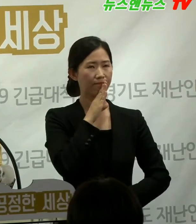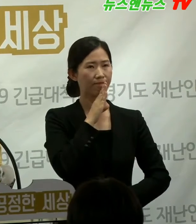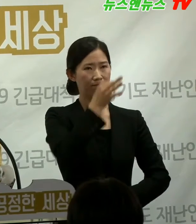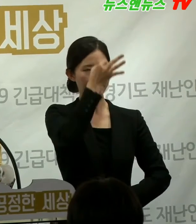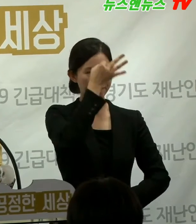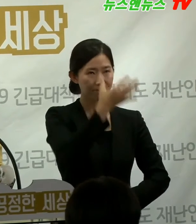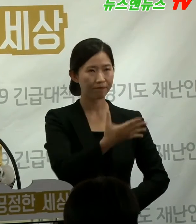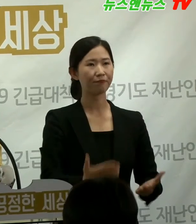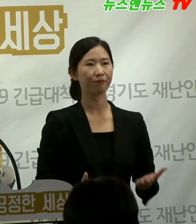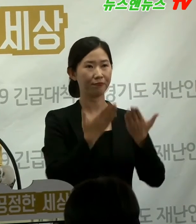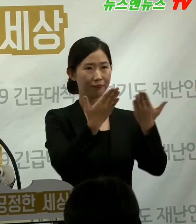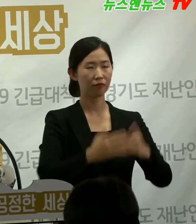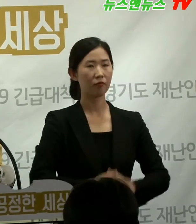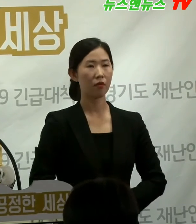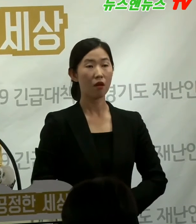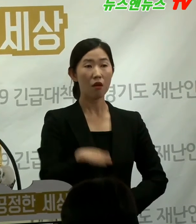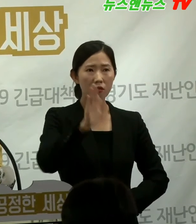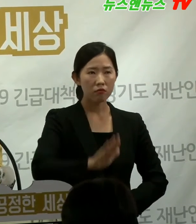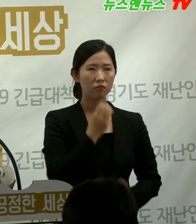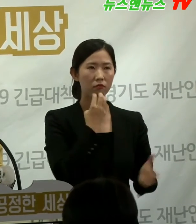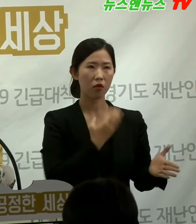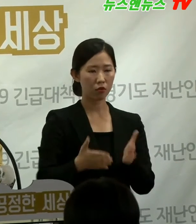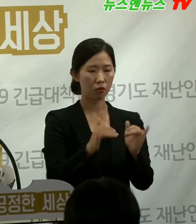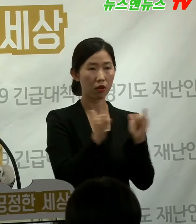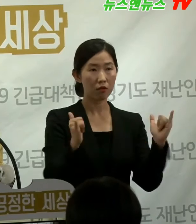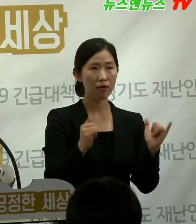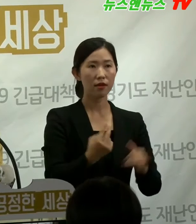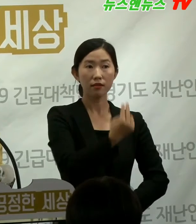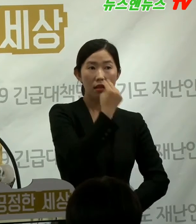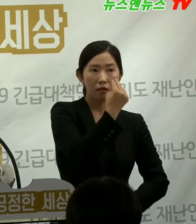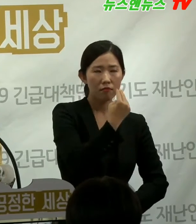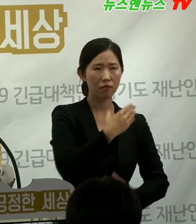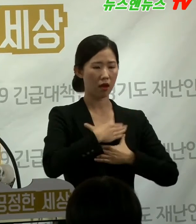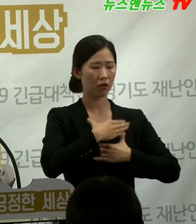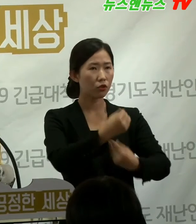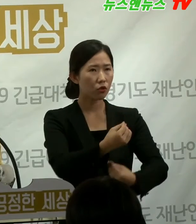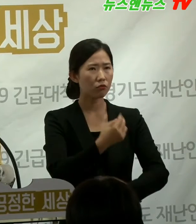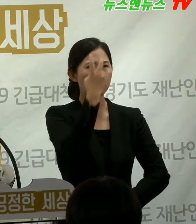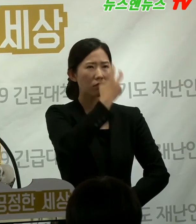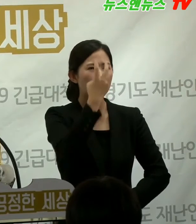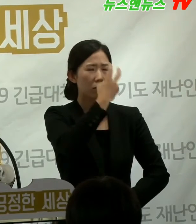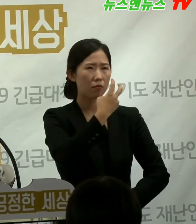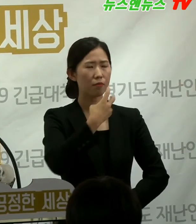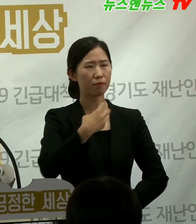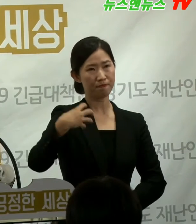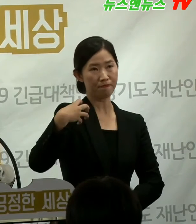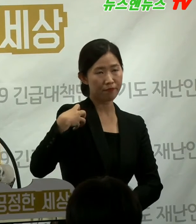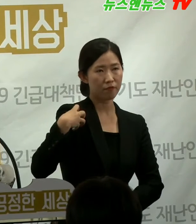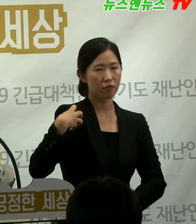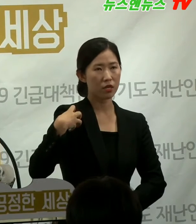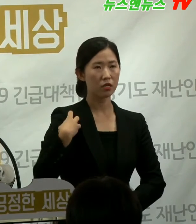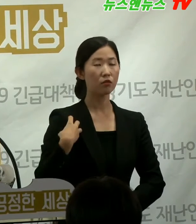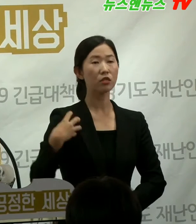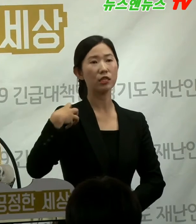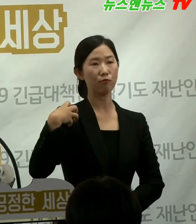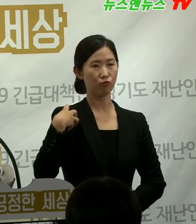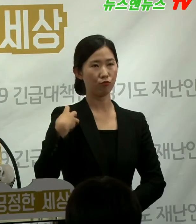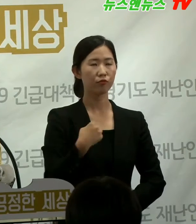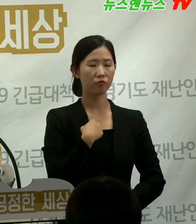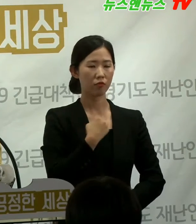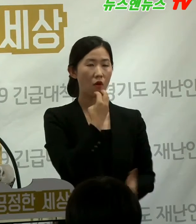그러나 도민의 생명과 안전을 지키는 것이 제1의 의무인 도지사로서 비난을